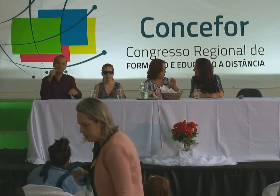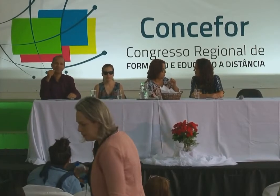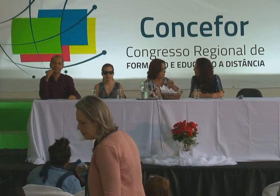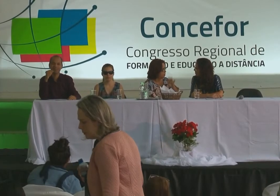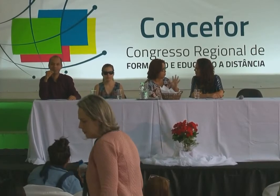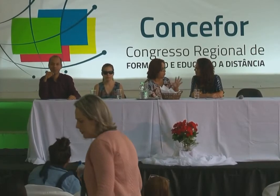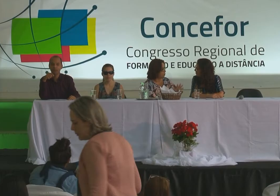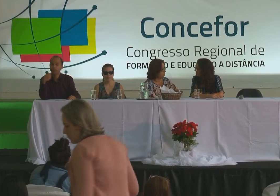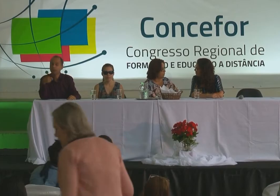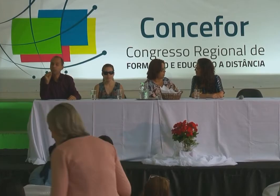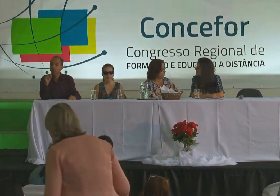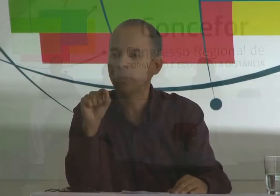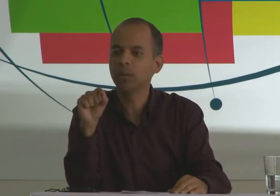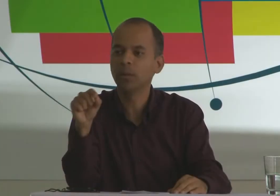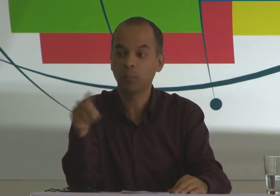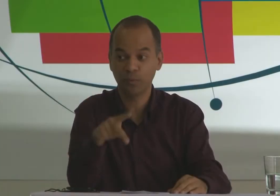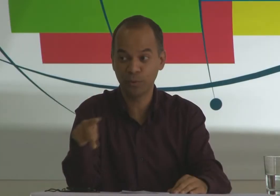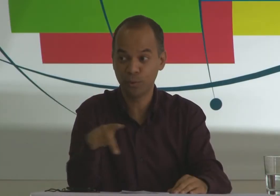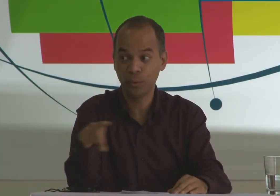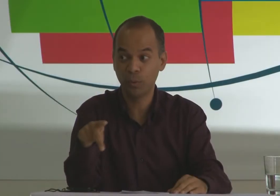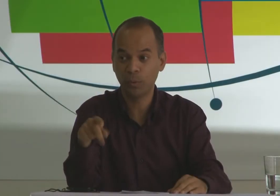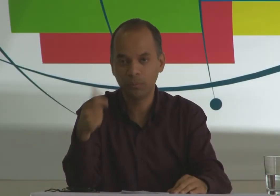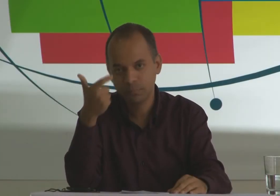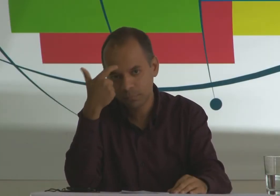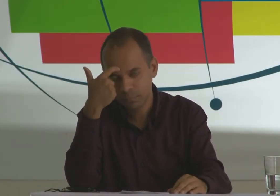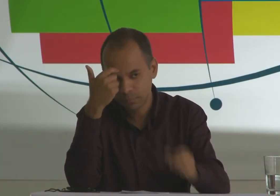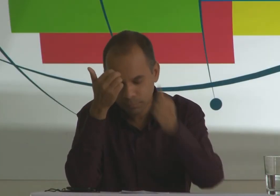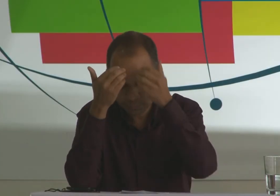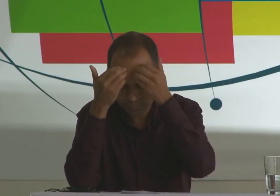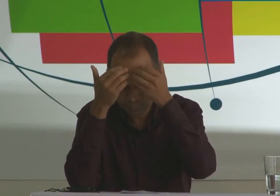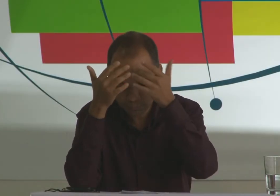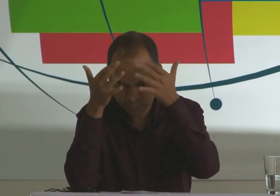da universidade é um modo diferente para os surdos, no caso.